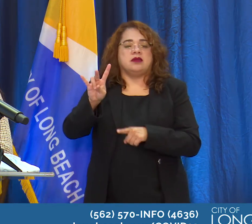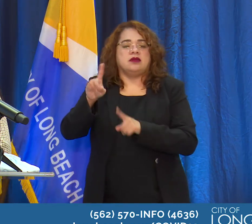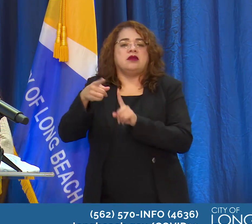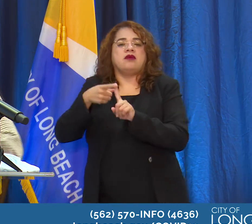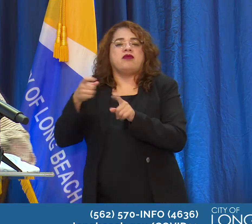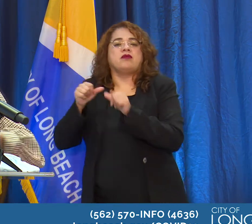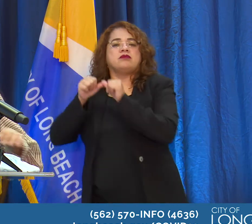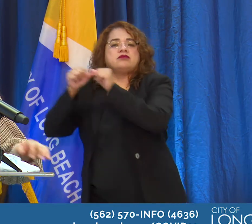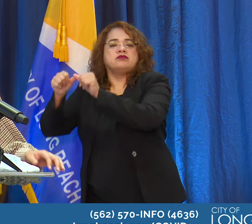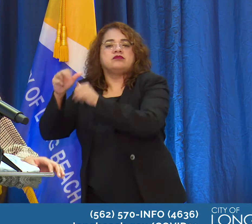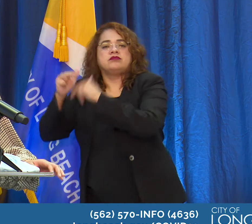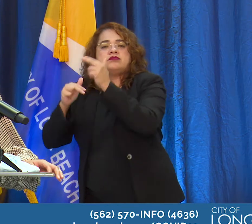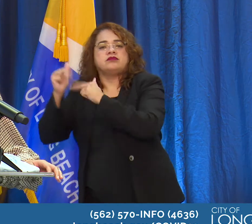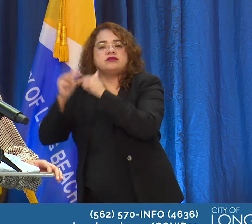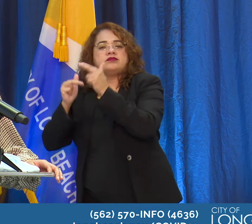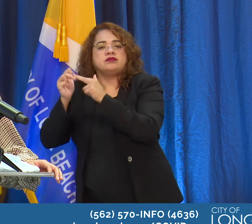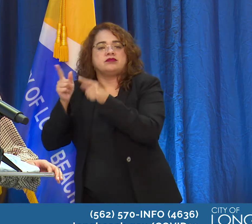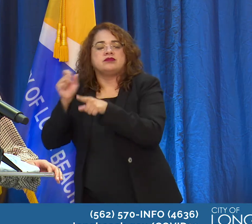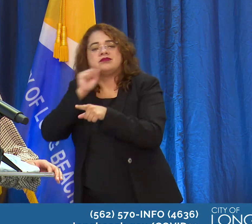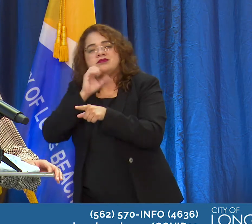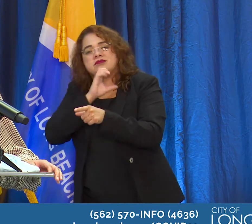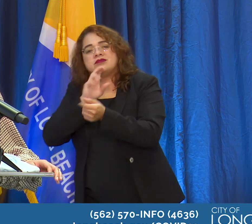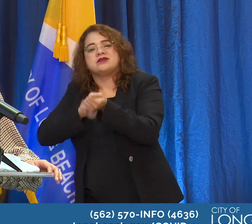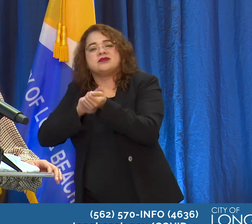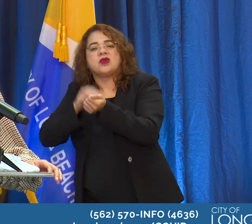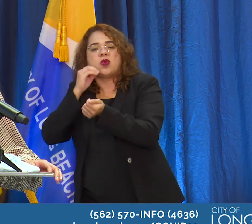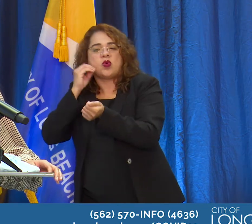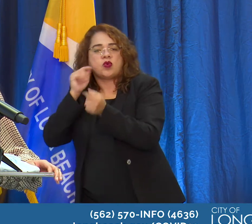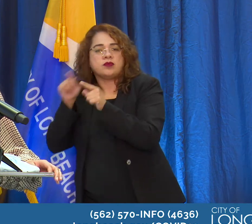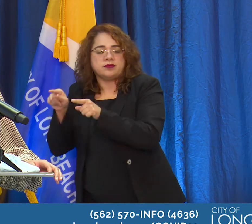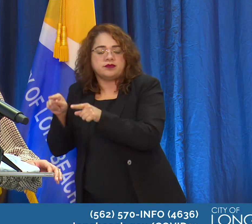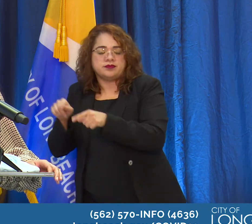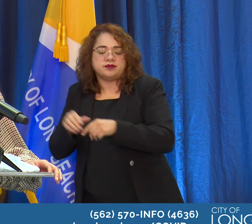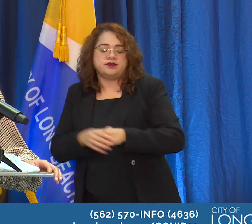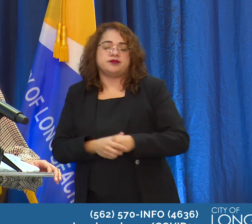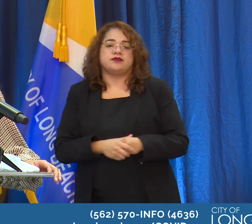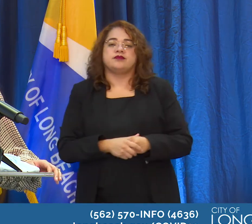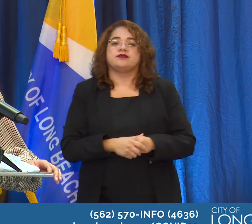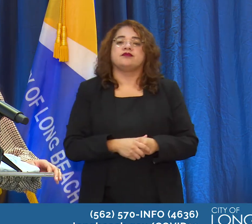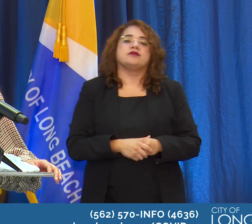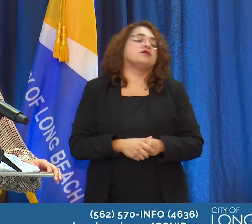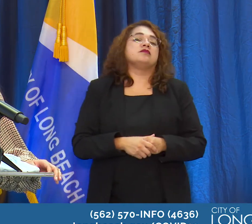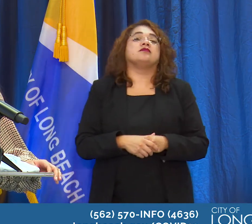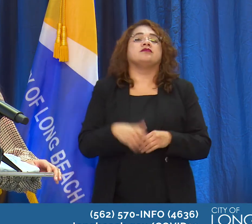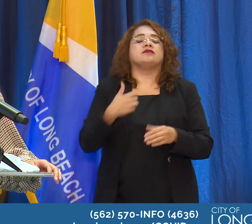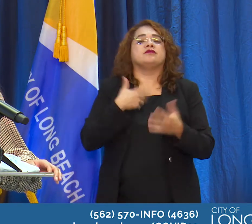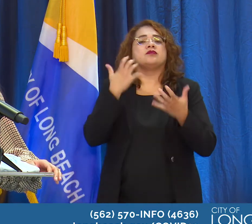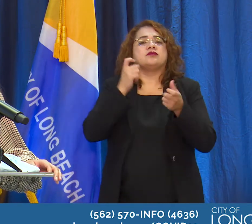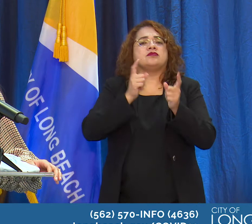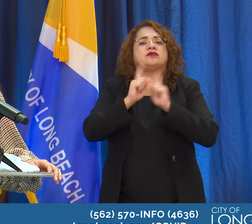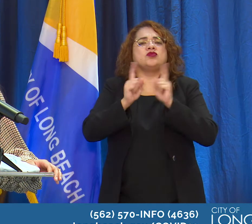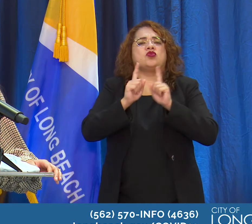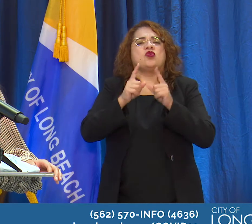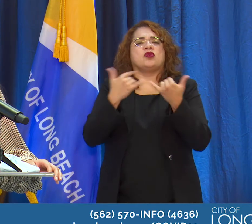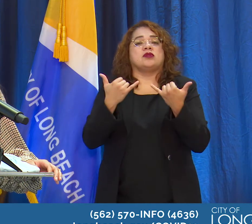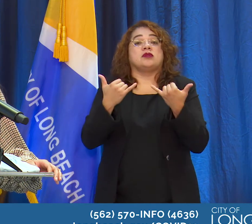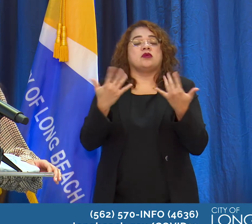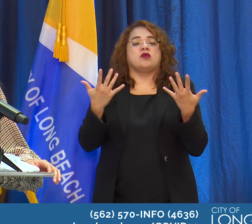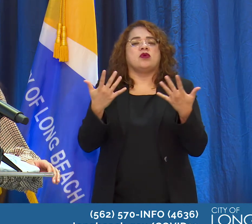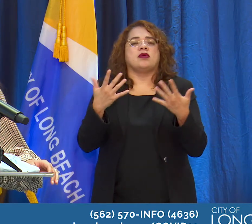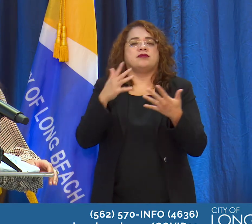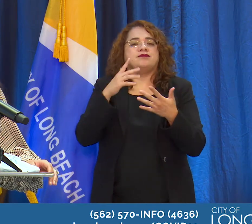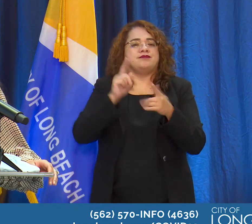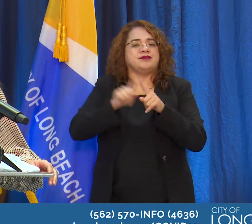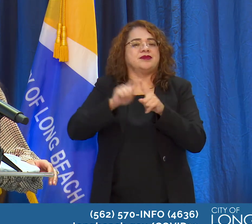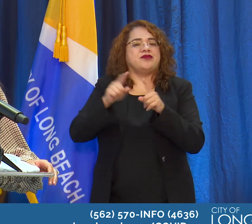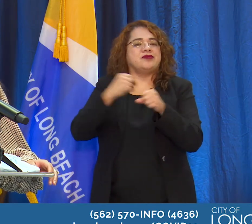muertes han sido asociados con centros de atención a largo plazo. Vamos a hablar un poco sobre los datos estatales.